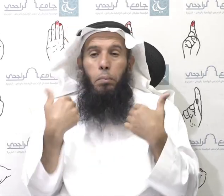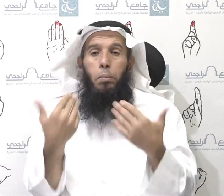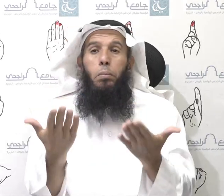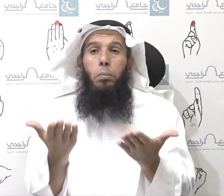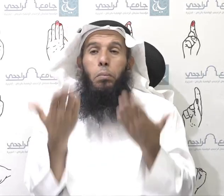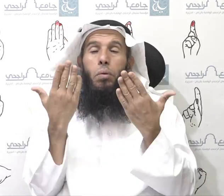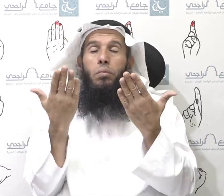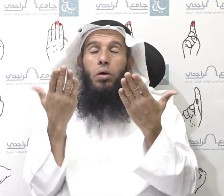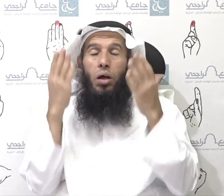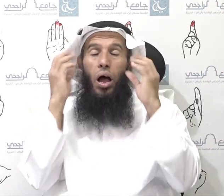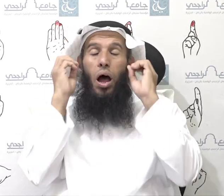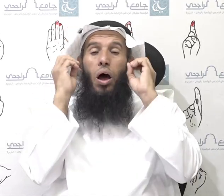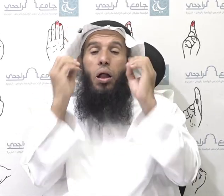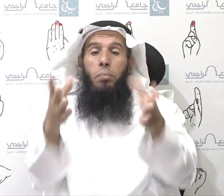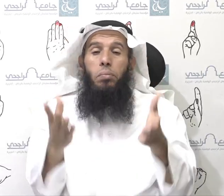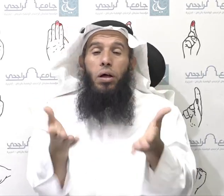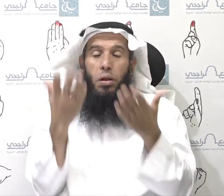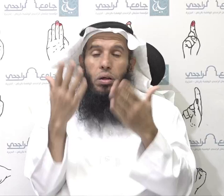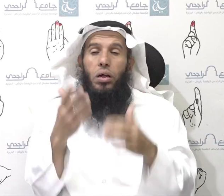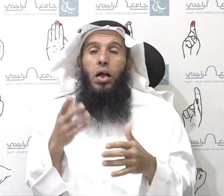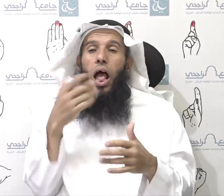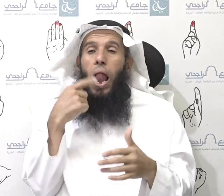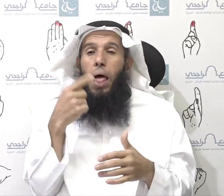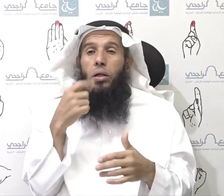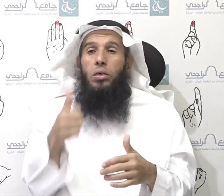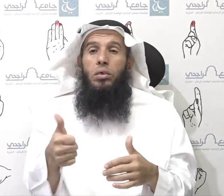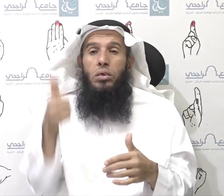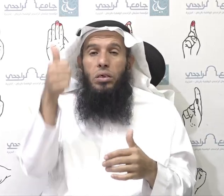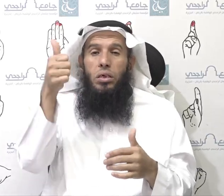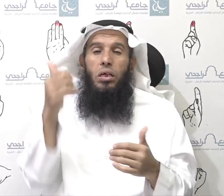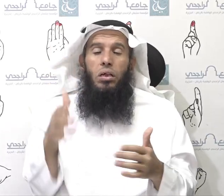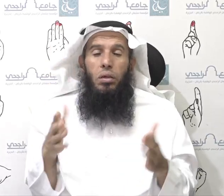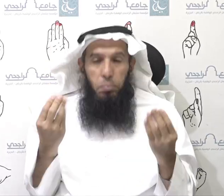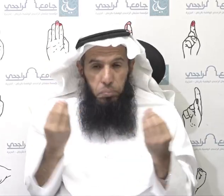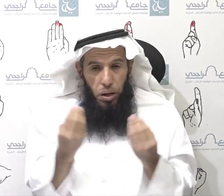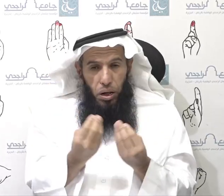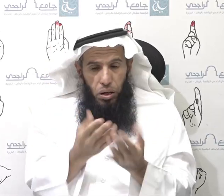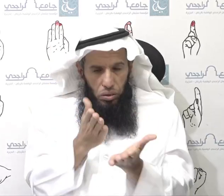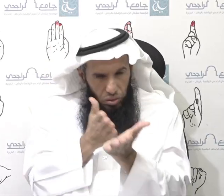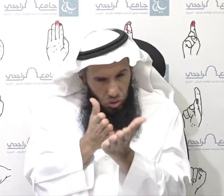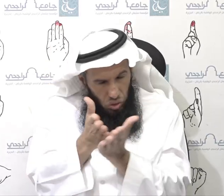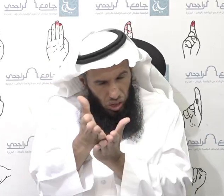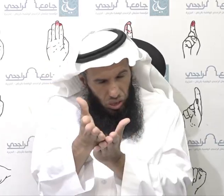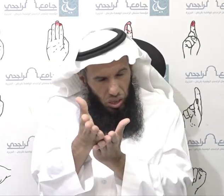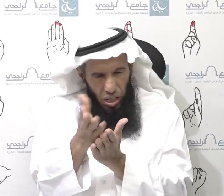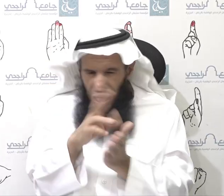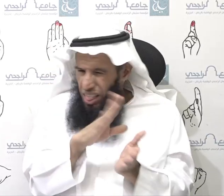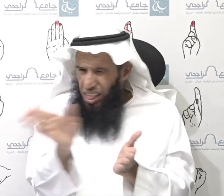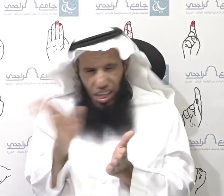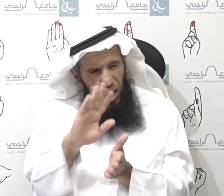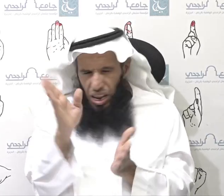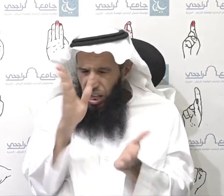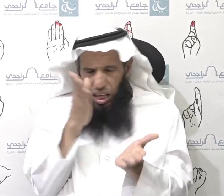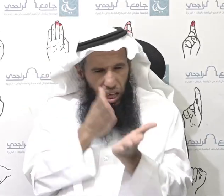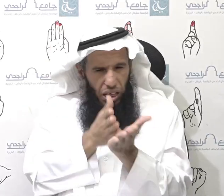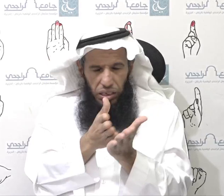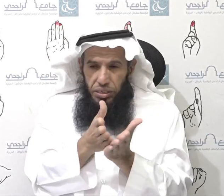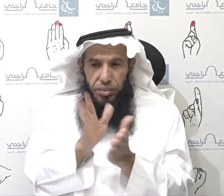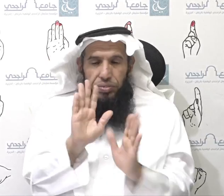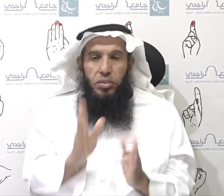دينك وأعلي به كلمتك، واجعلنا وإياه هداة مهديين غير ضالين ولا مضلين. اللهم